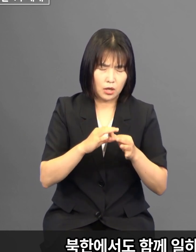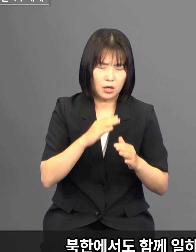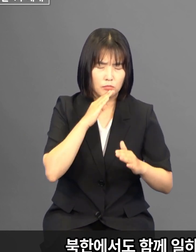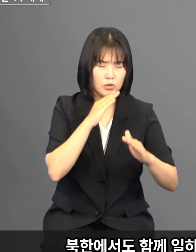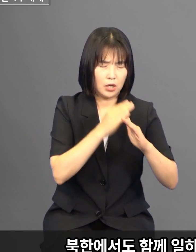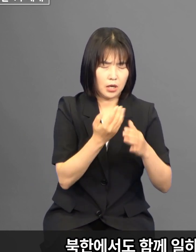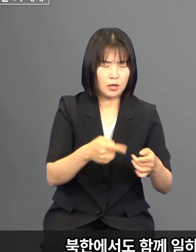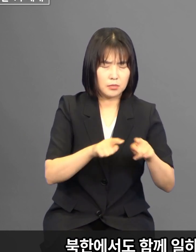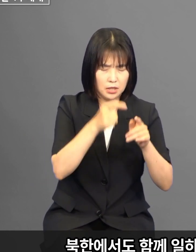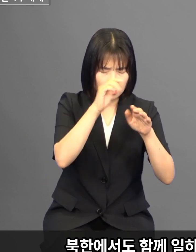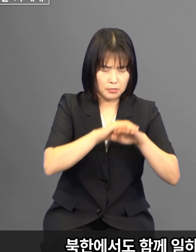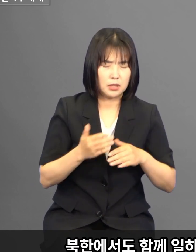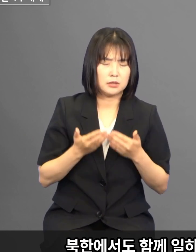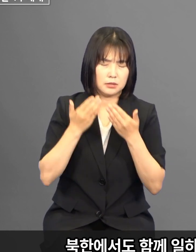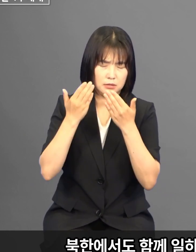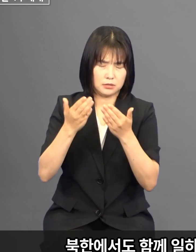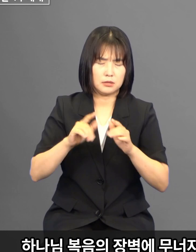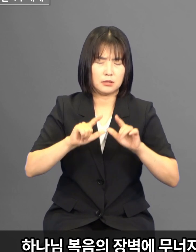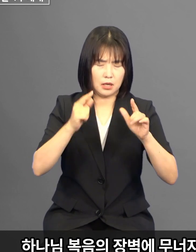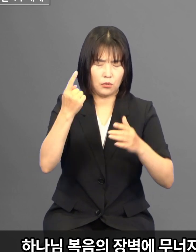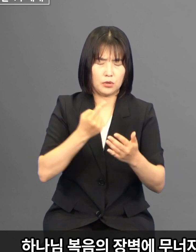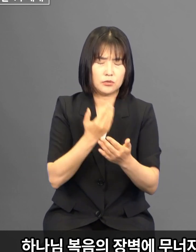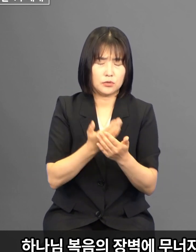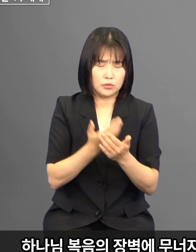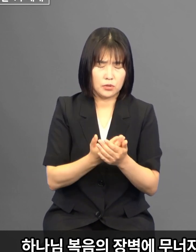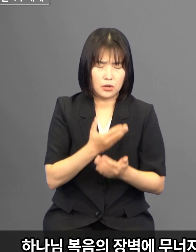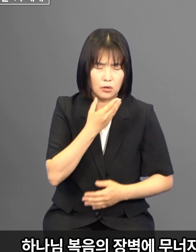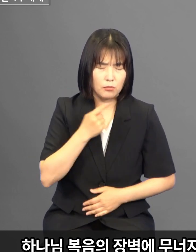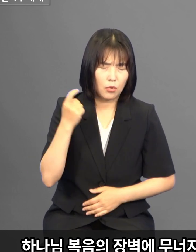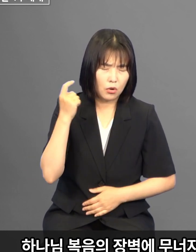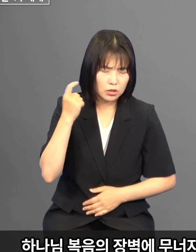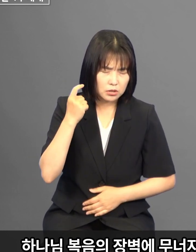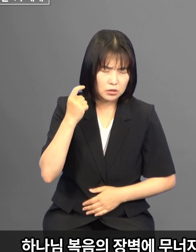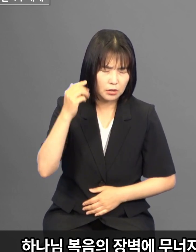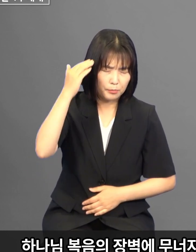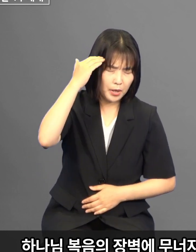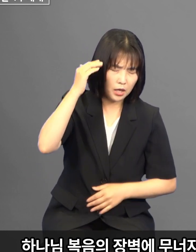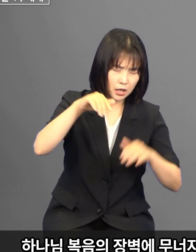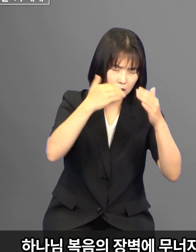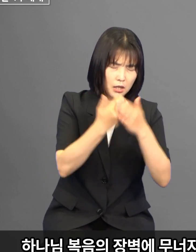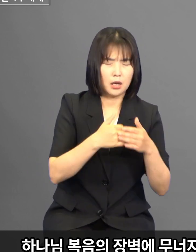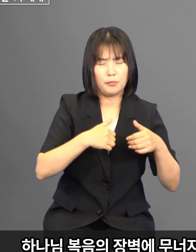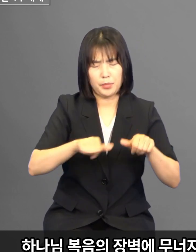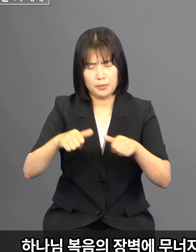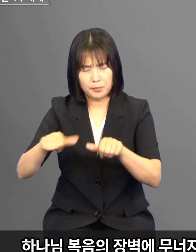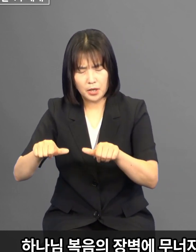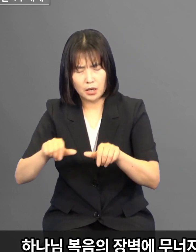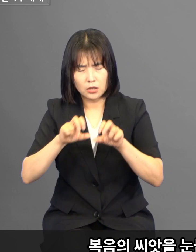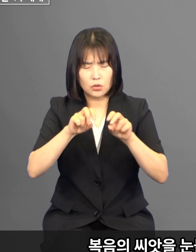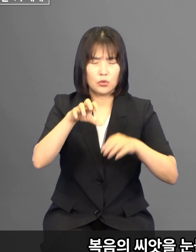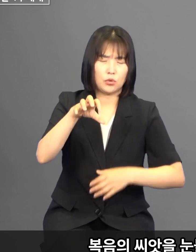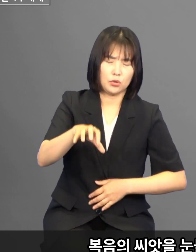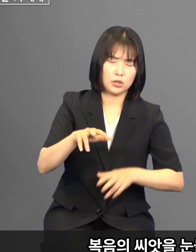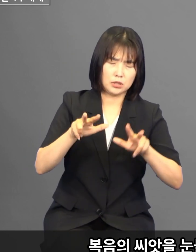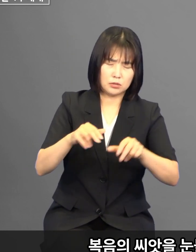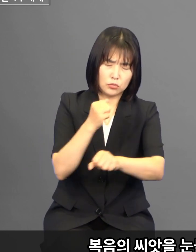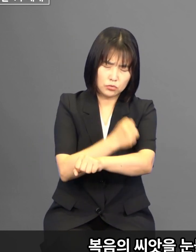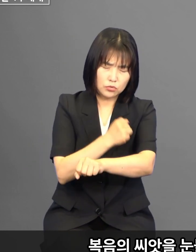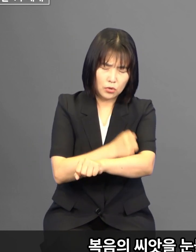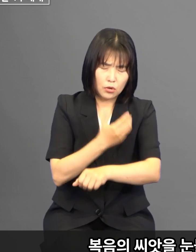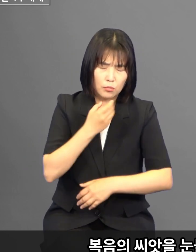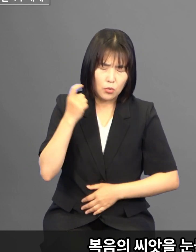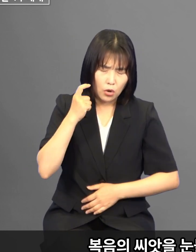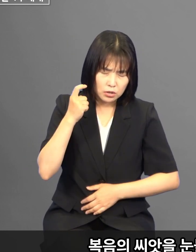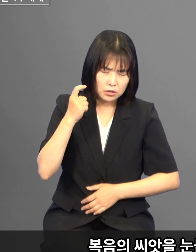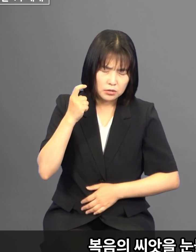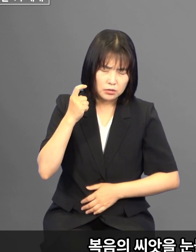예배하는 그날이 오게 하여 주시옵소서. 하나님, 복음의 장벽이 무너지며 하는 선교지에서 지금도 수고하며 복음의 씨앗을